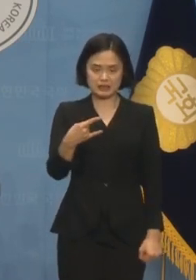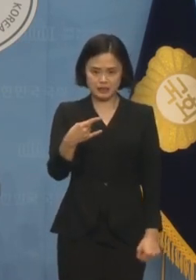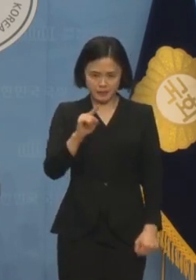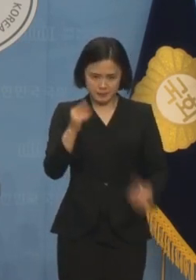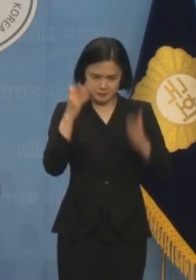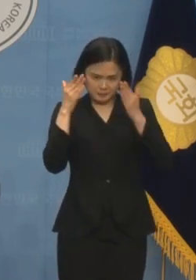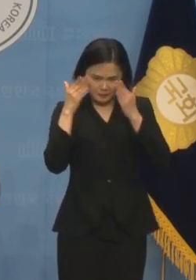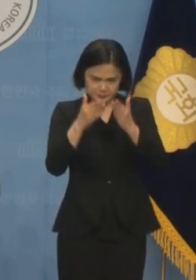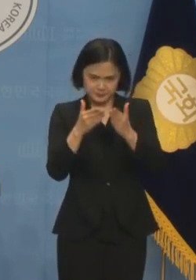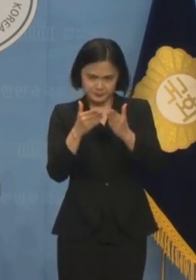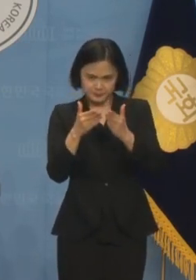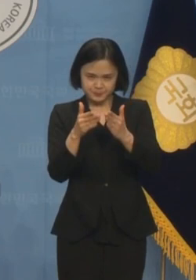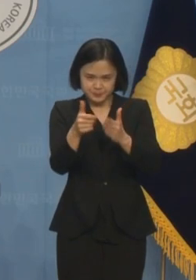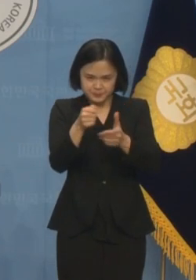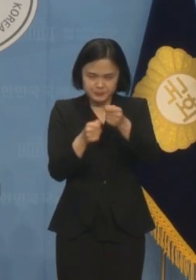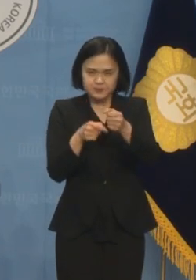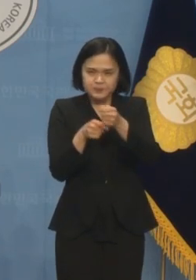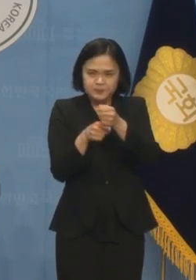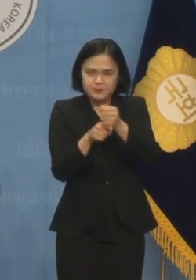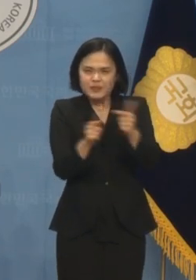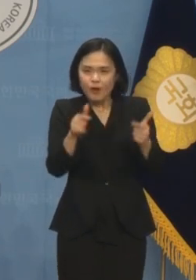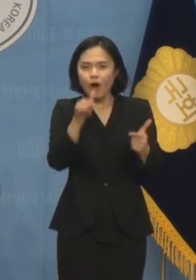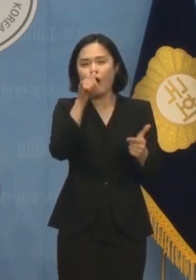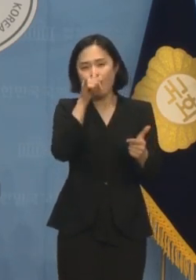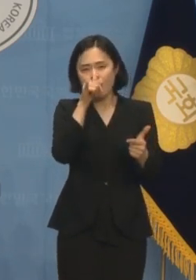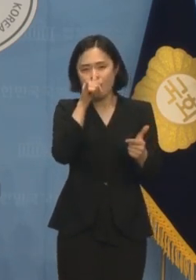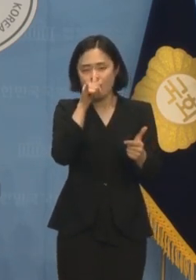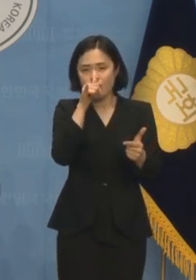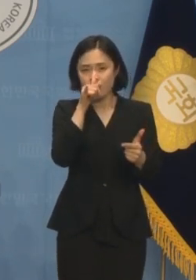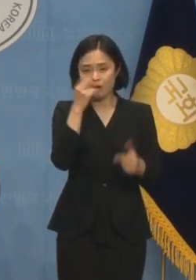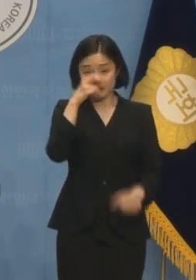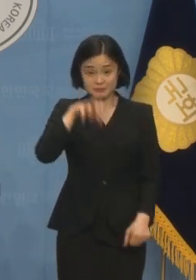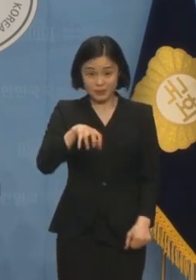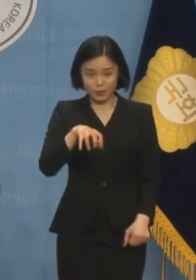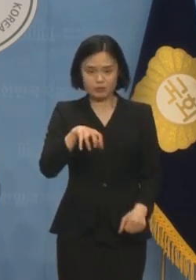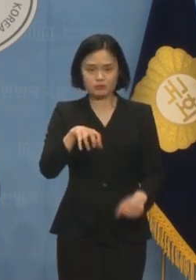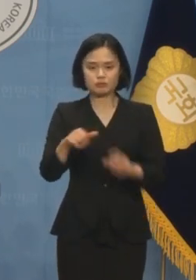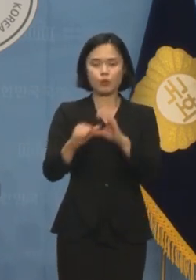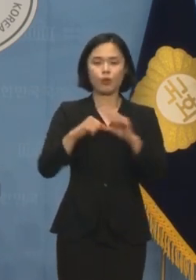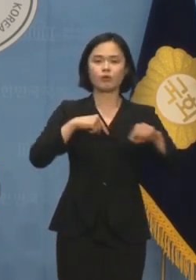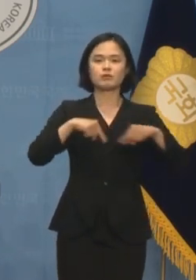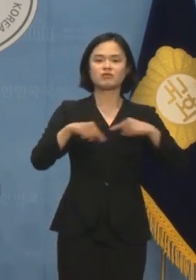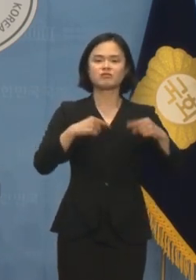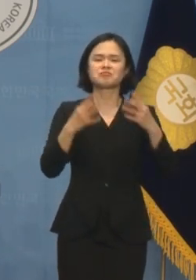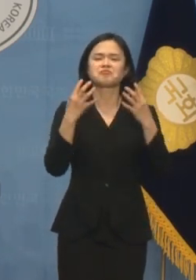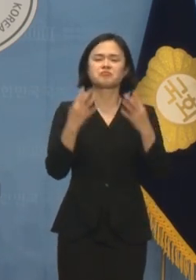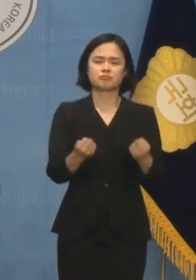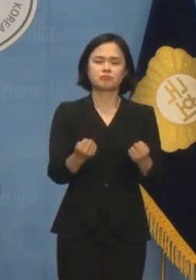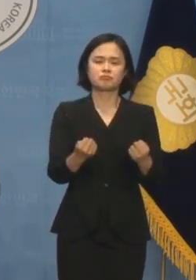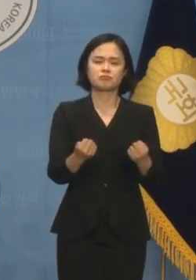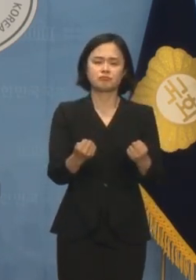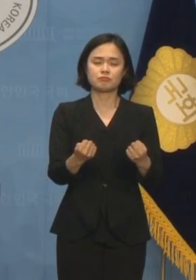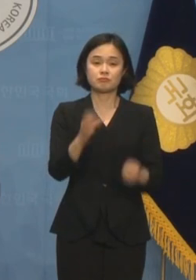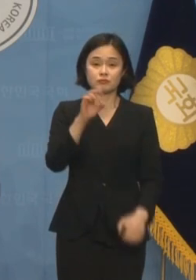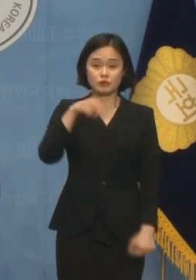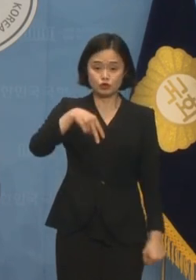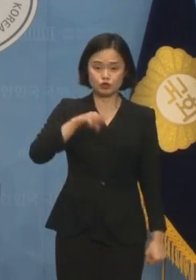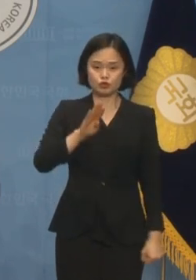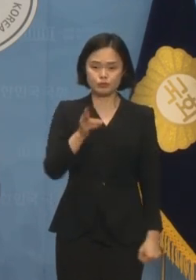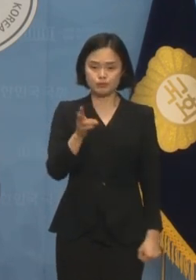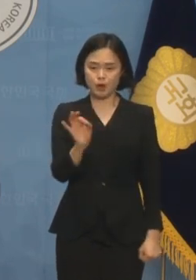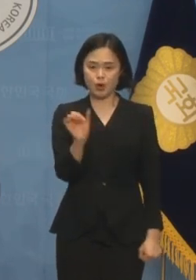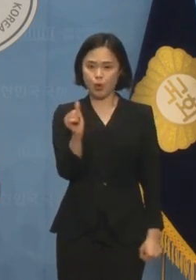선 감사원의 정치감사가 끊이지 않았습니다. 그 중심에는 유병호